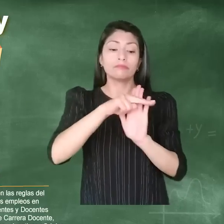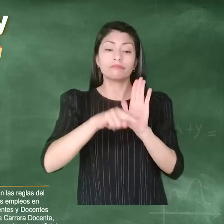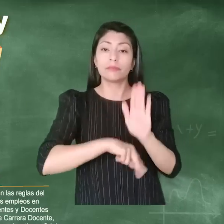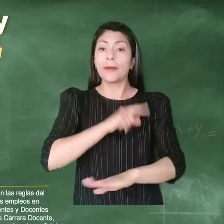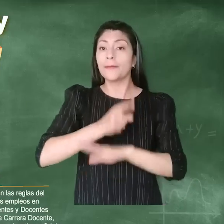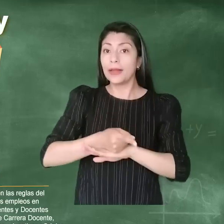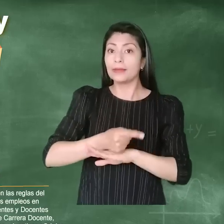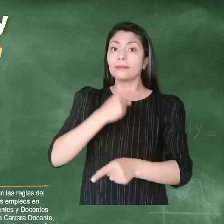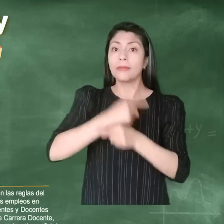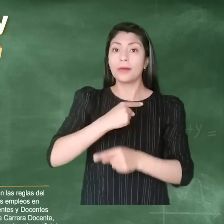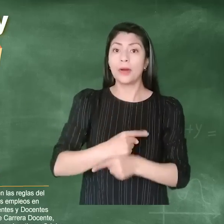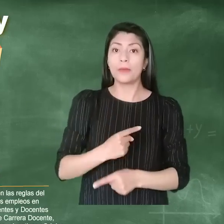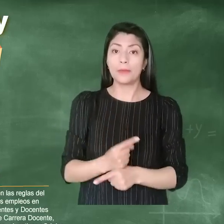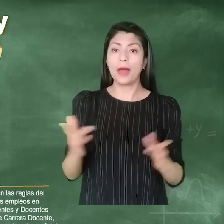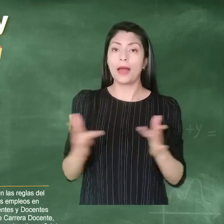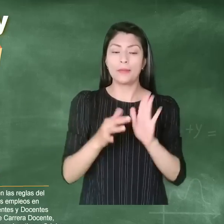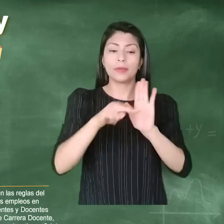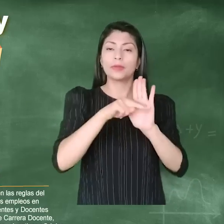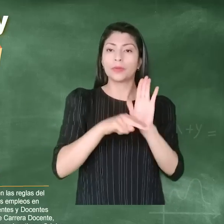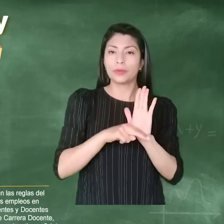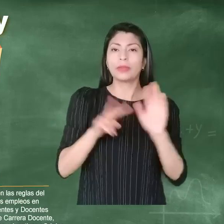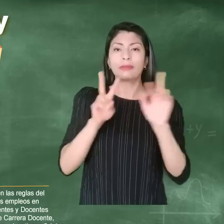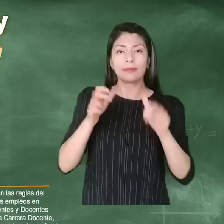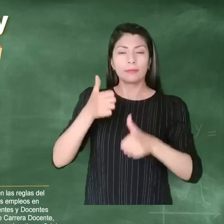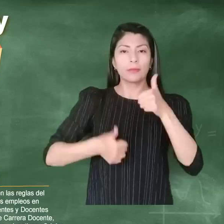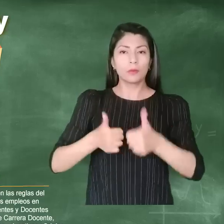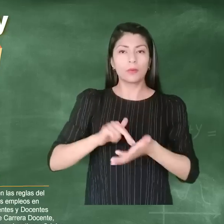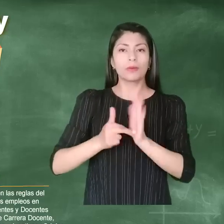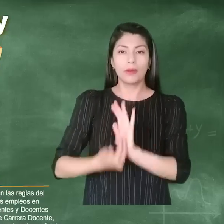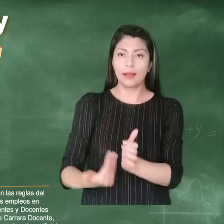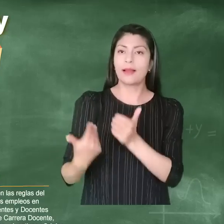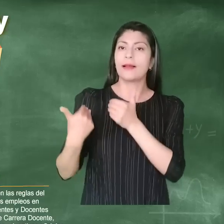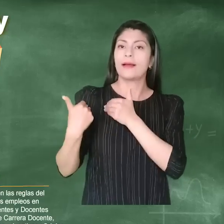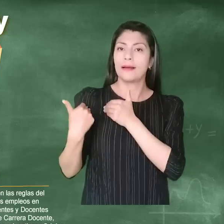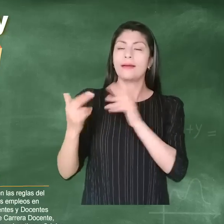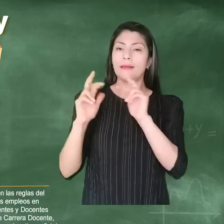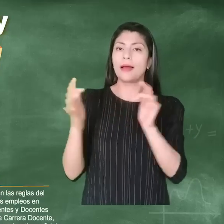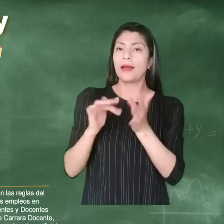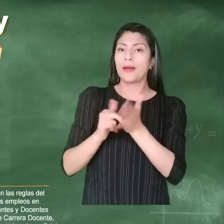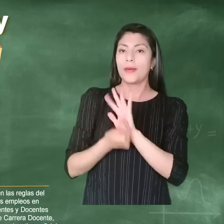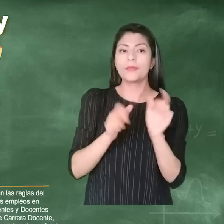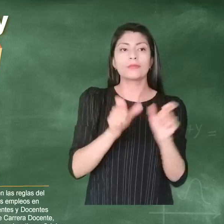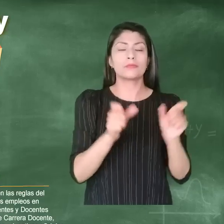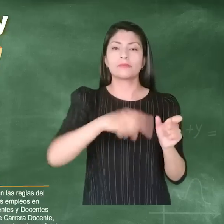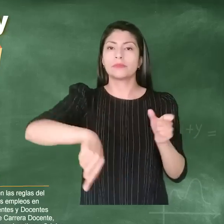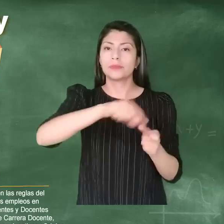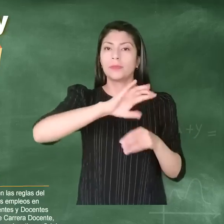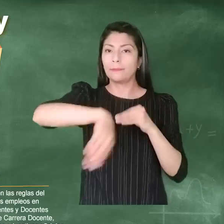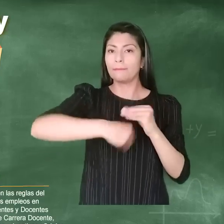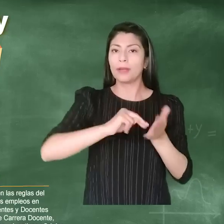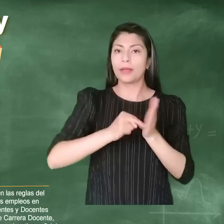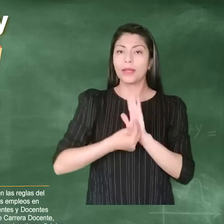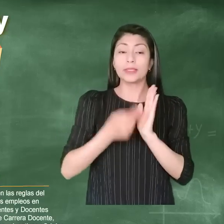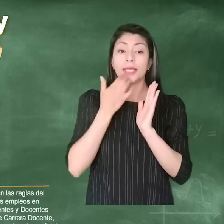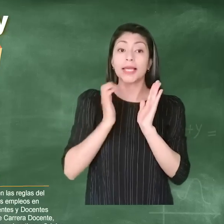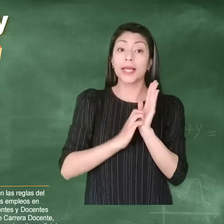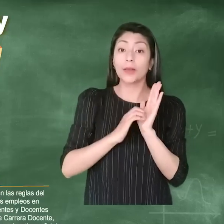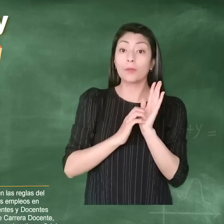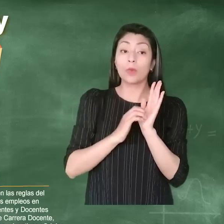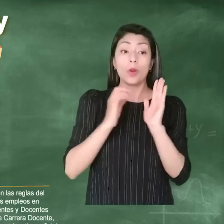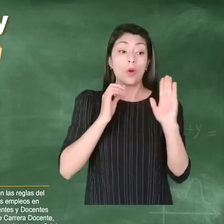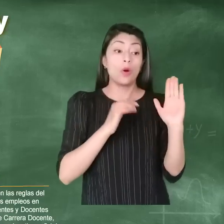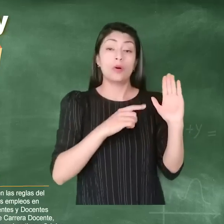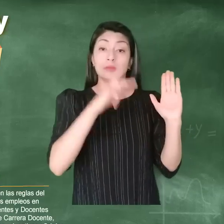trámite y cumplimiento de las disposiciones previstas en esta normativa será responsabilidad exclusiva del aspirante.